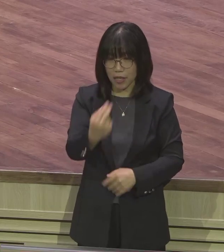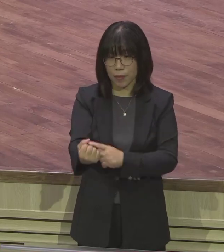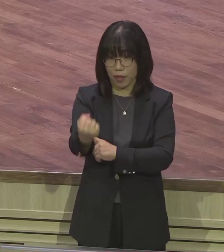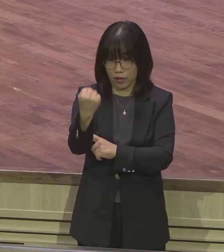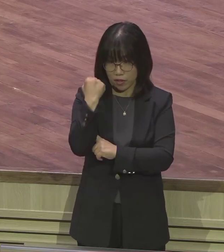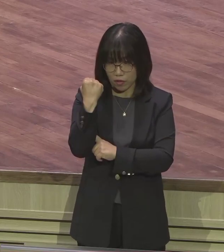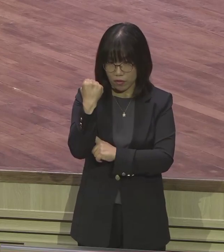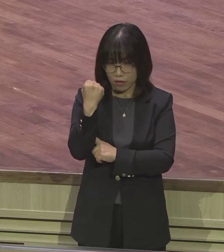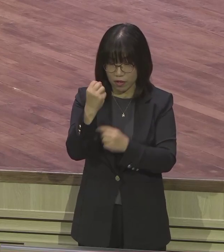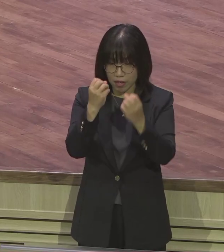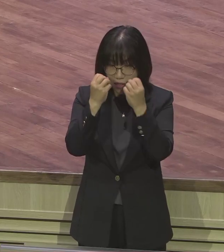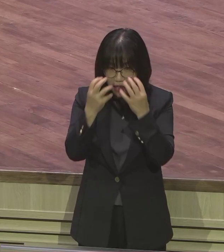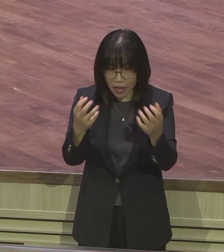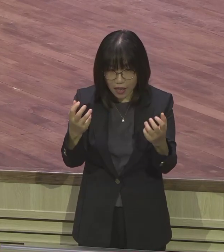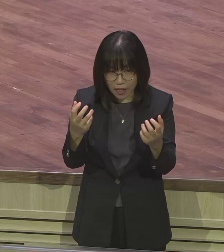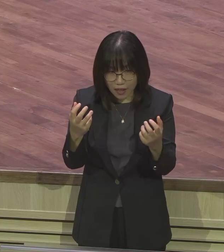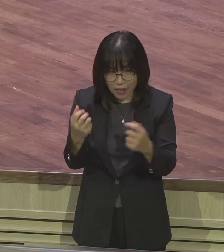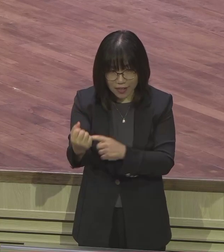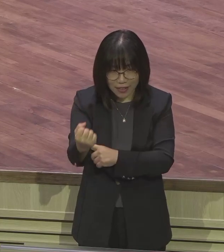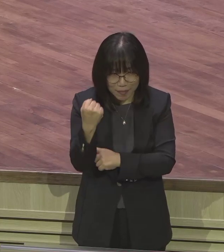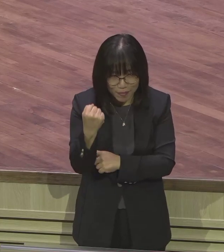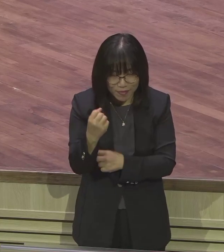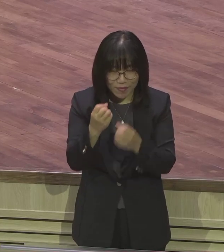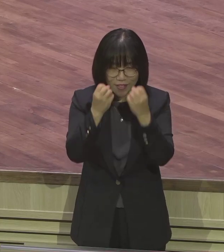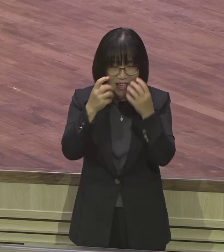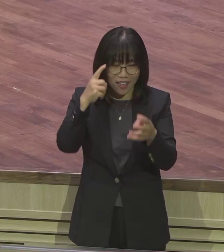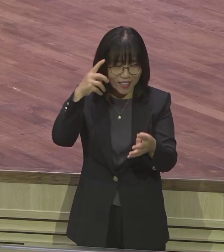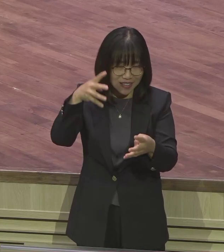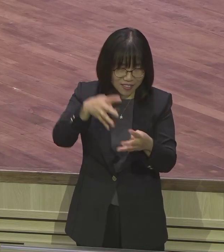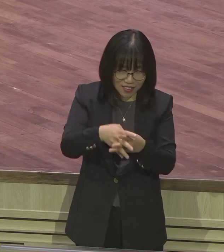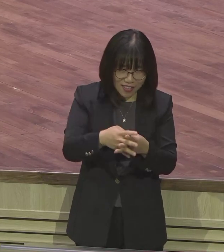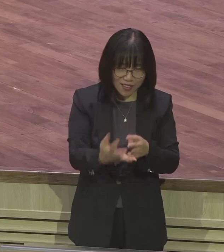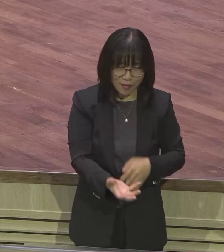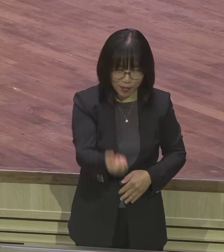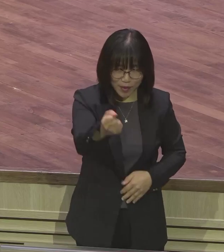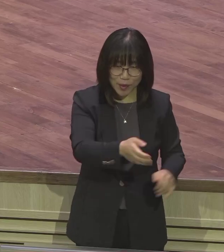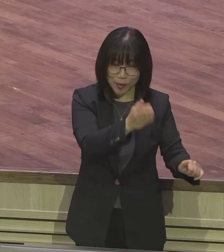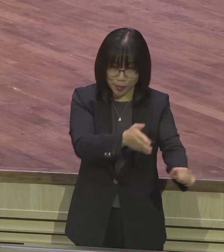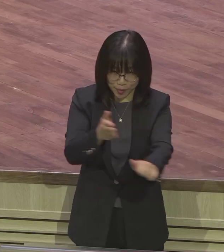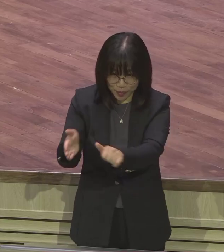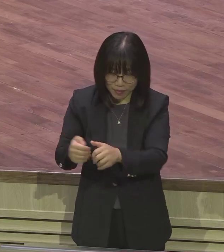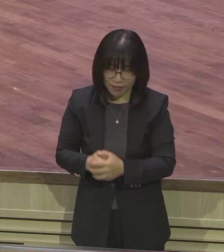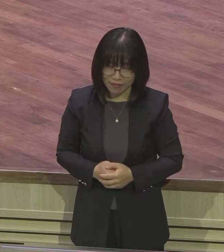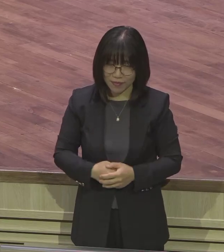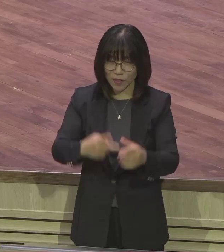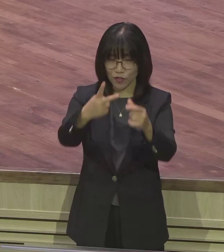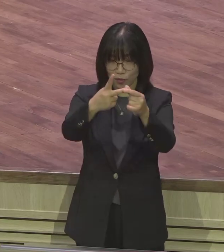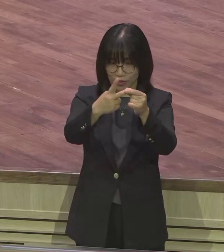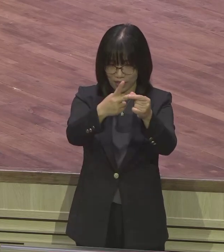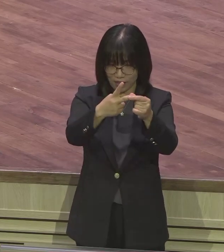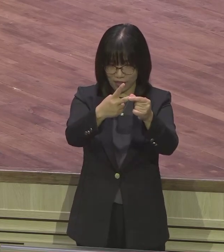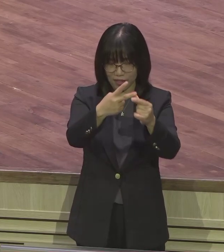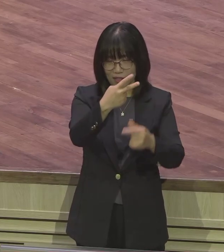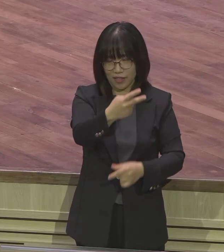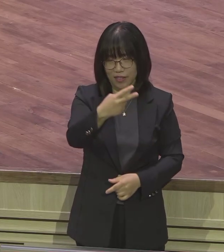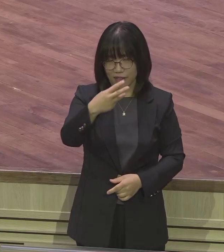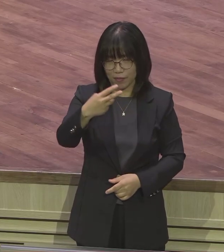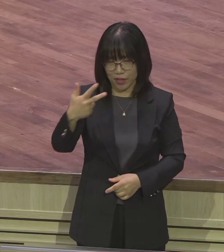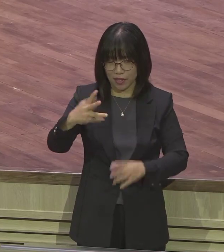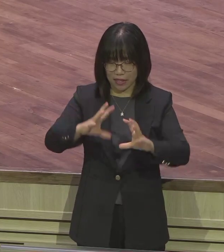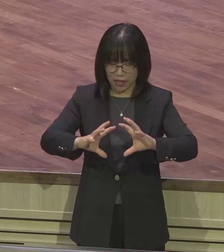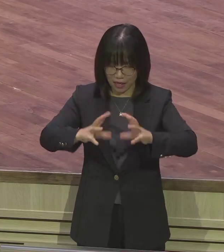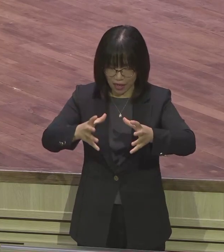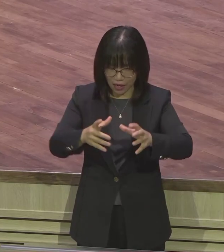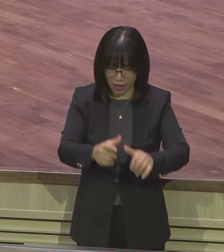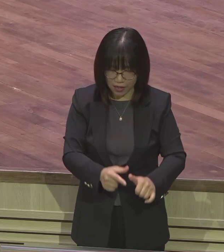새 힘, 새 틀 공급받기를 주님으로 축복합니다. 두 번째로 237 나라 살리는